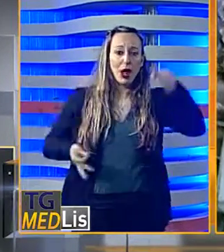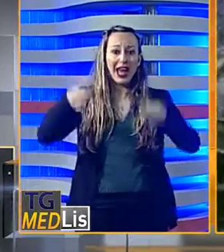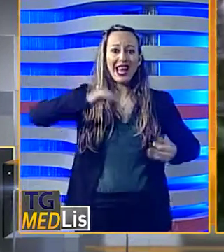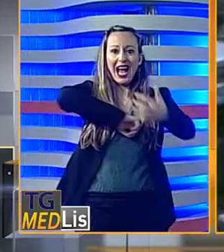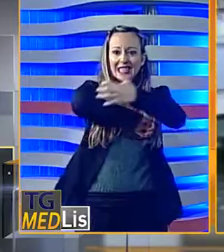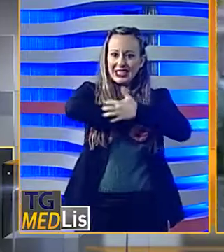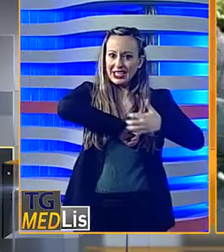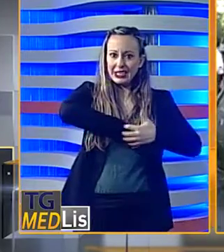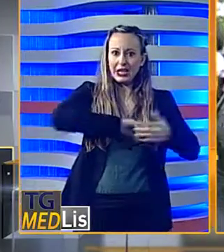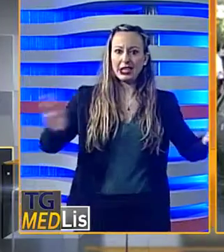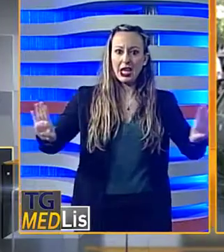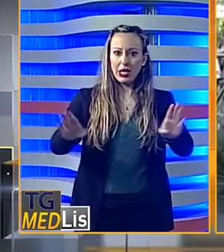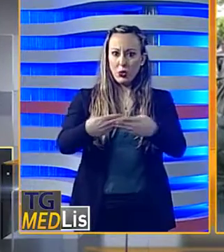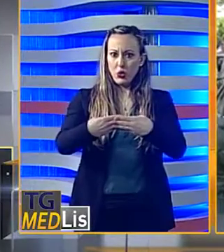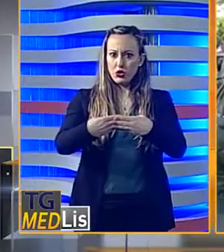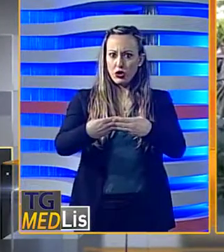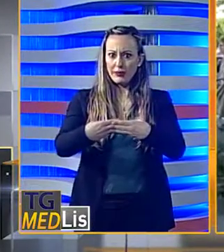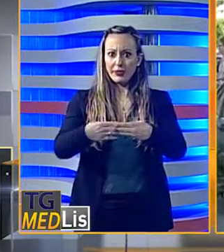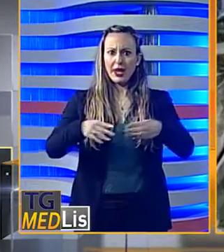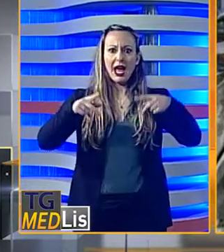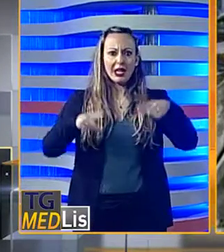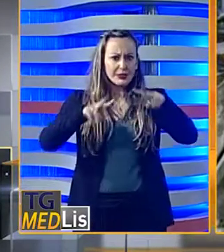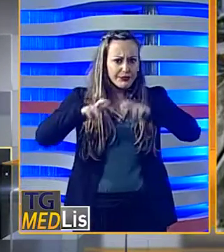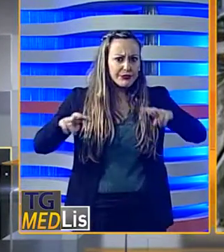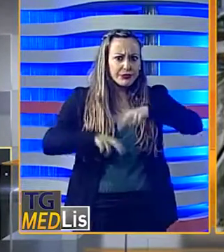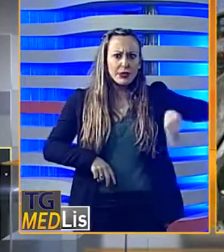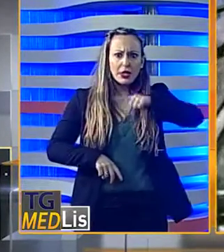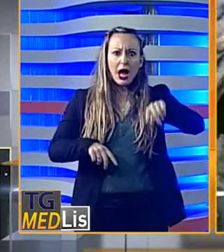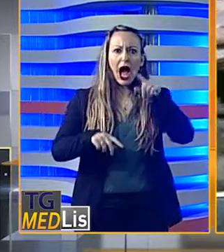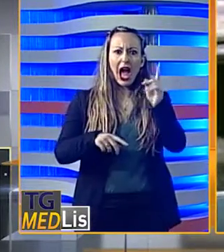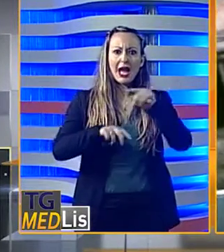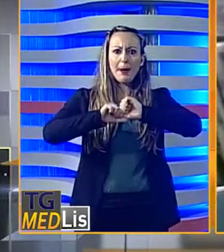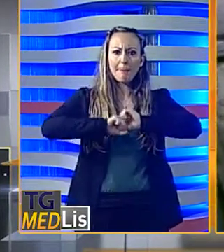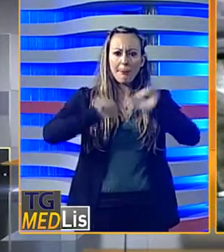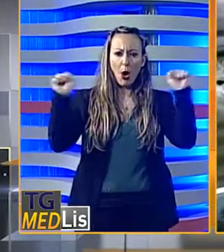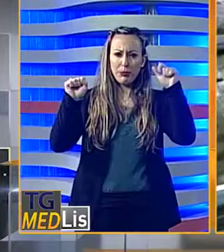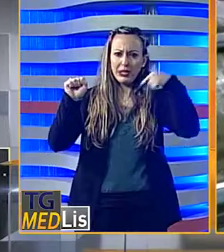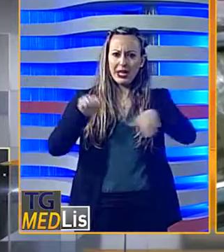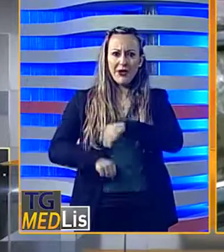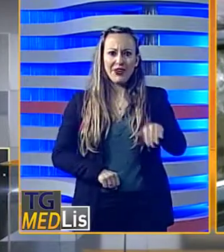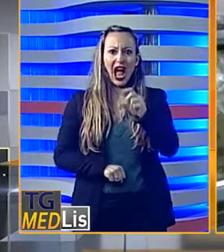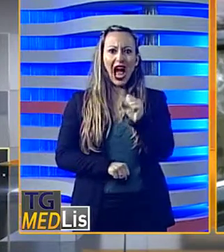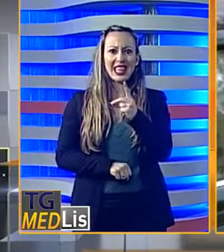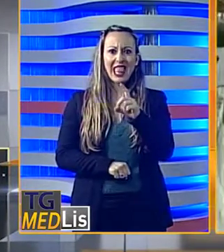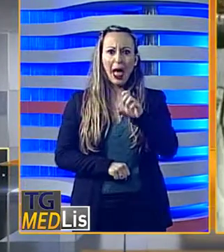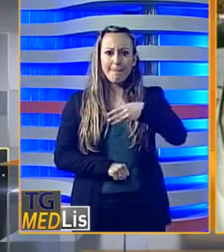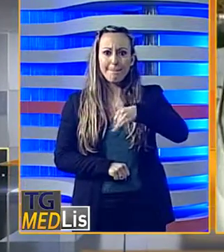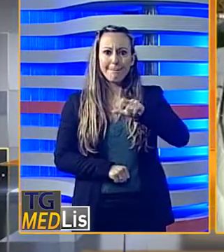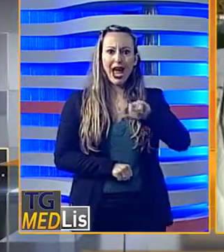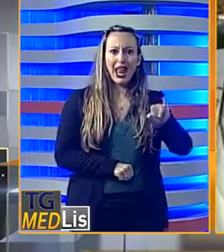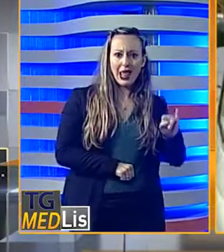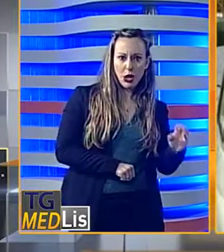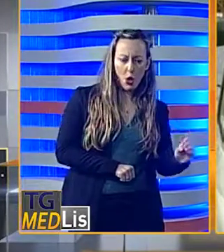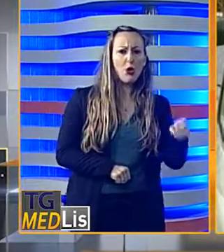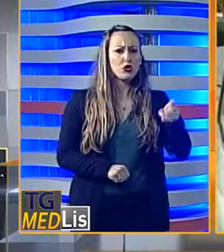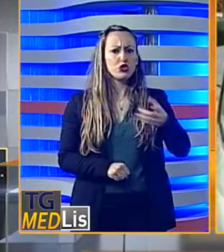La procura di Caltanissetta ha chiuso le indagini sul depistaggio per la strage di Via D'Amelio. Sono indagati un funzionario di polizia